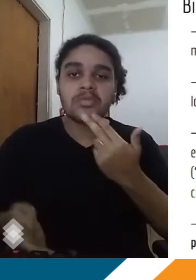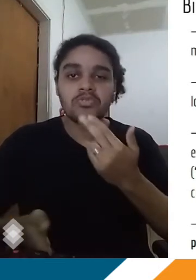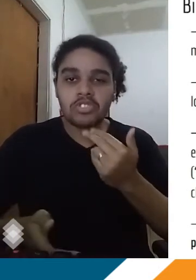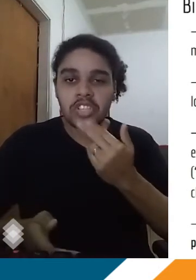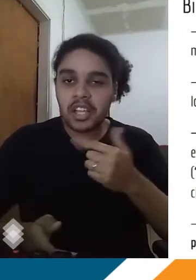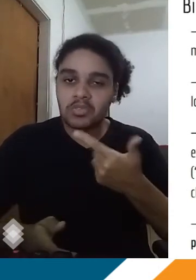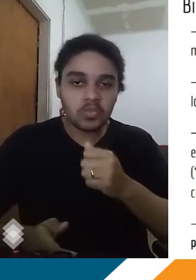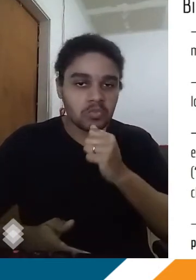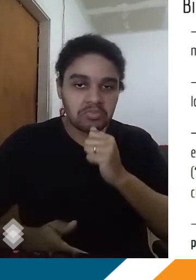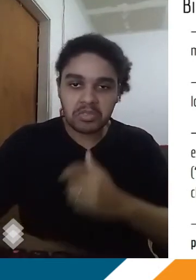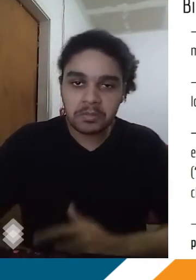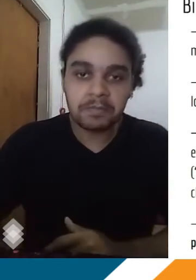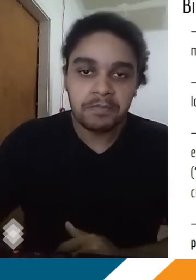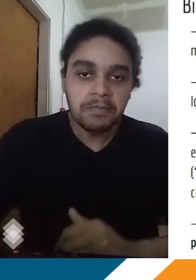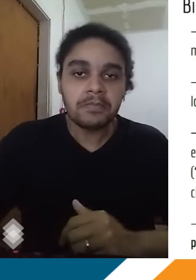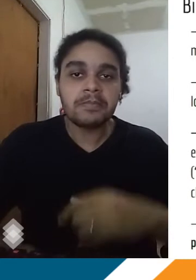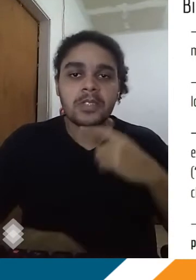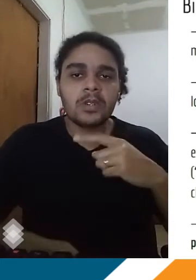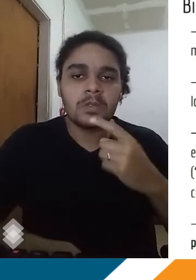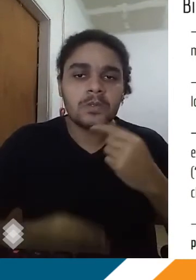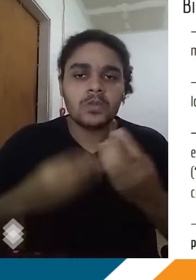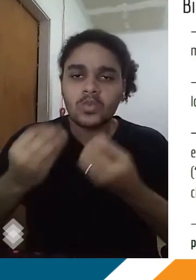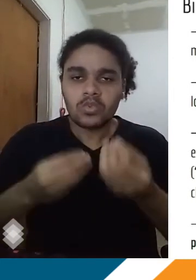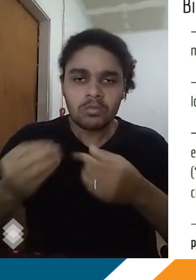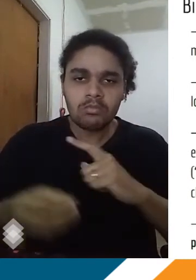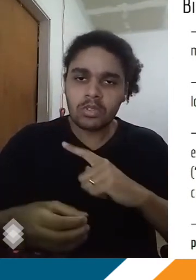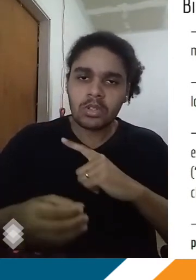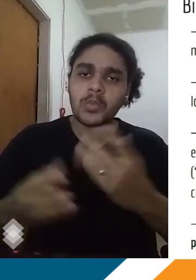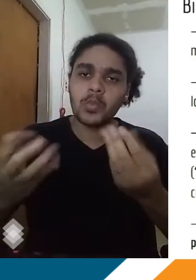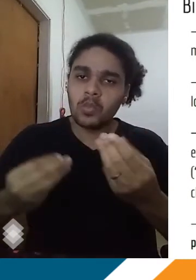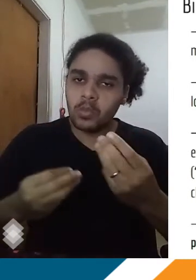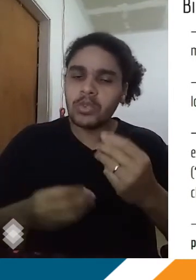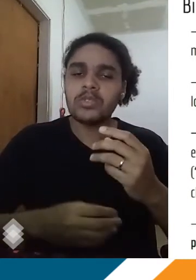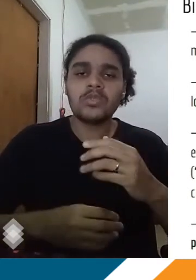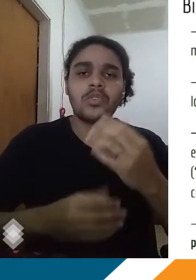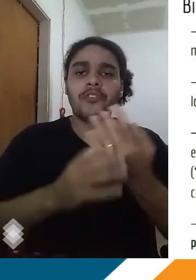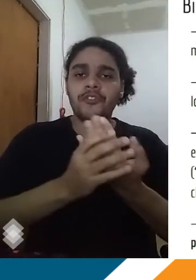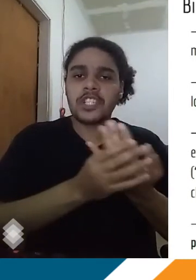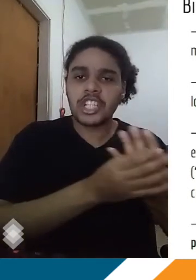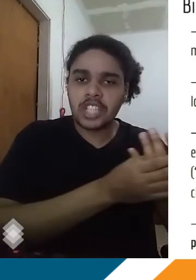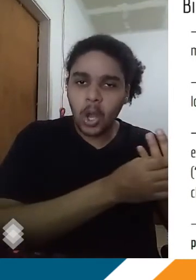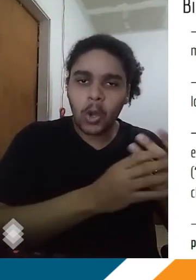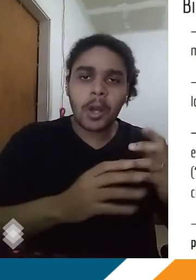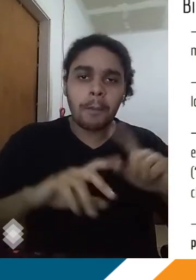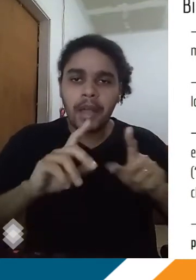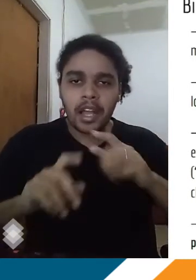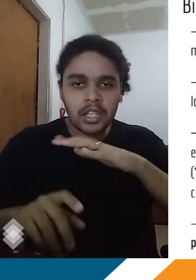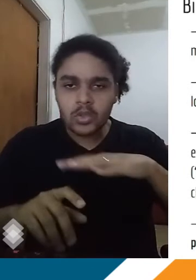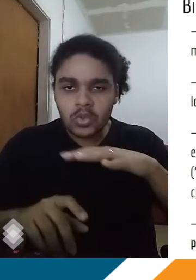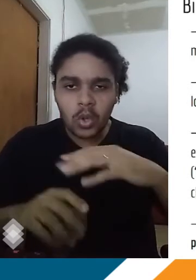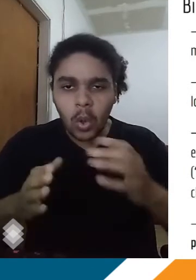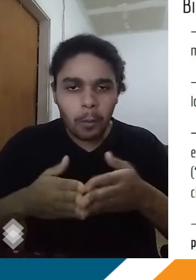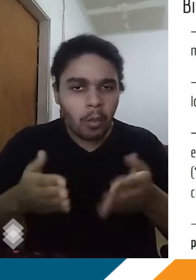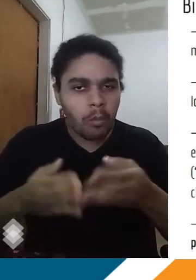nutrientes. Mas aí surge a dúvida, como é que a gente tem uma vegetação tão rica nesse bioma, tendo solos tão pobres?